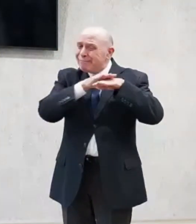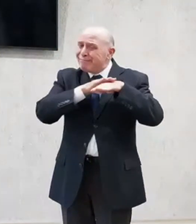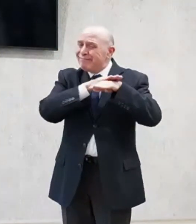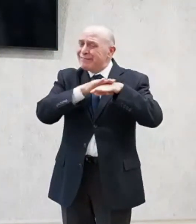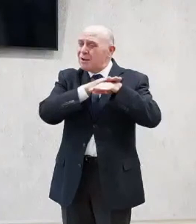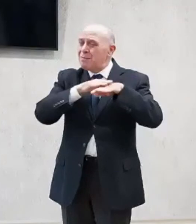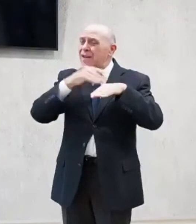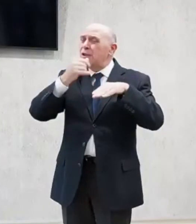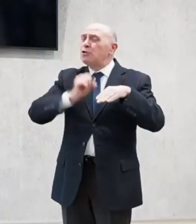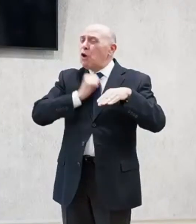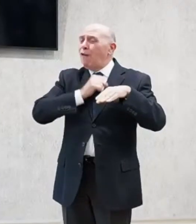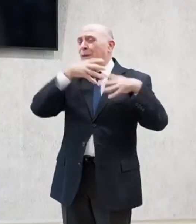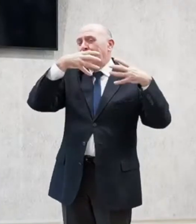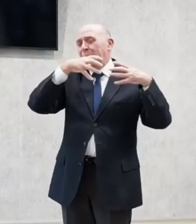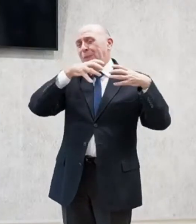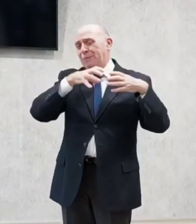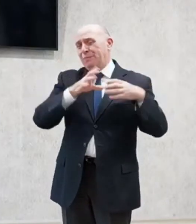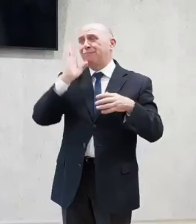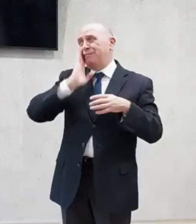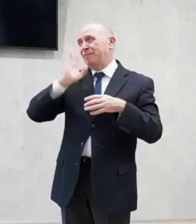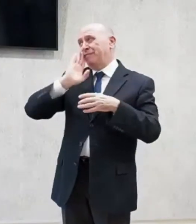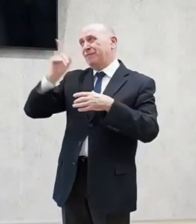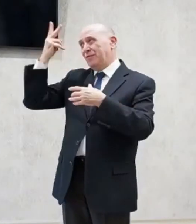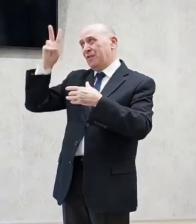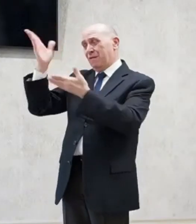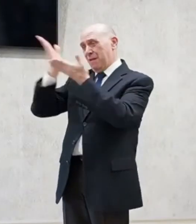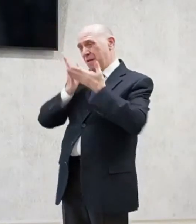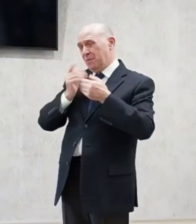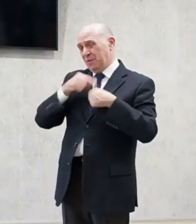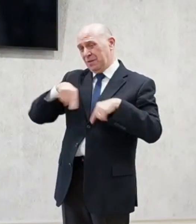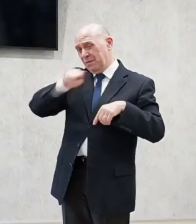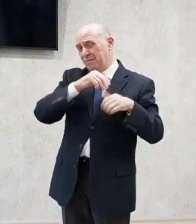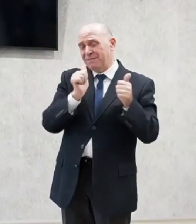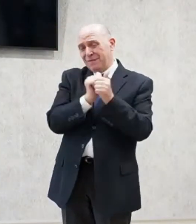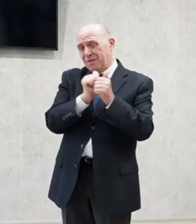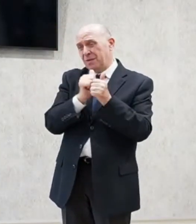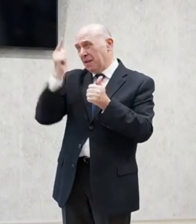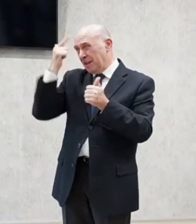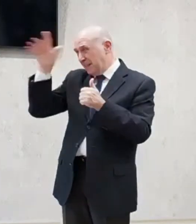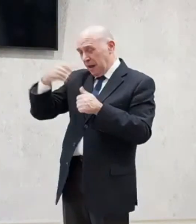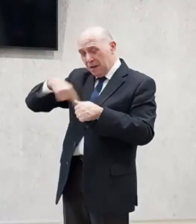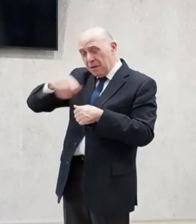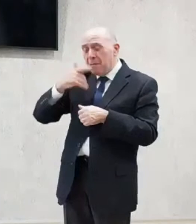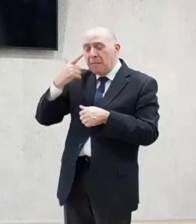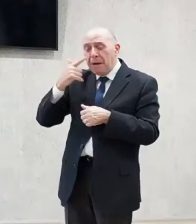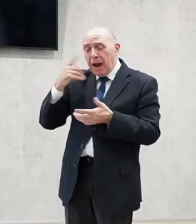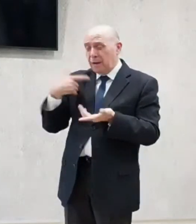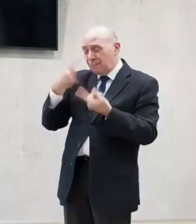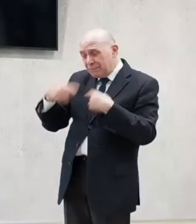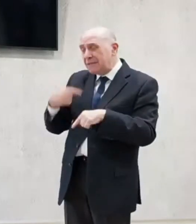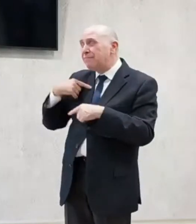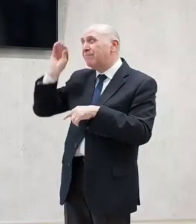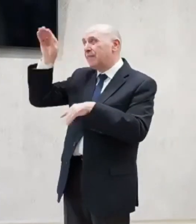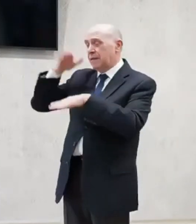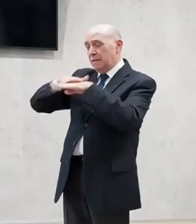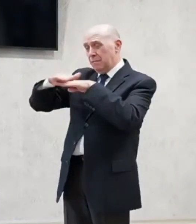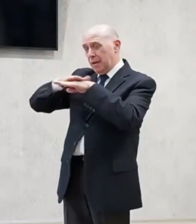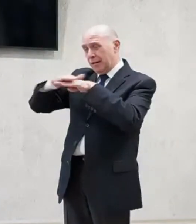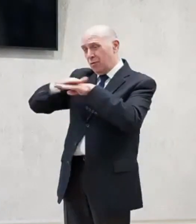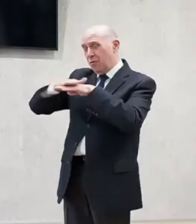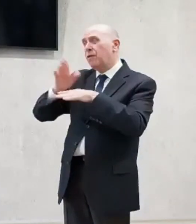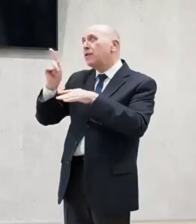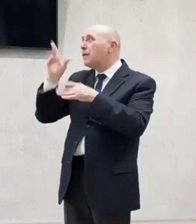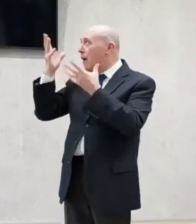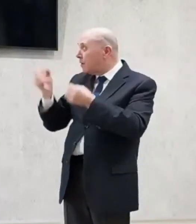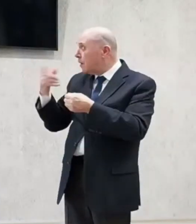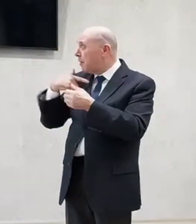aiutarci a starti vicino Geova tu sai che siamo peccatori per questo ti chiediamo il perdono e se tua volontà di accettare